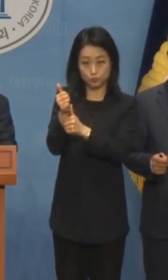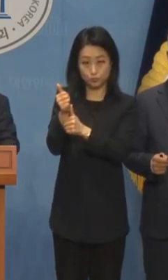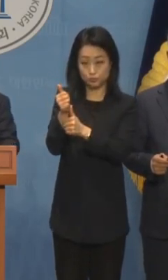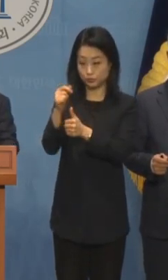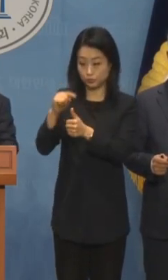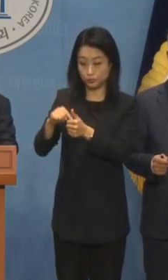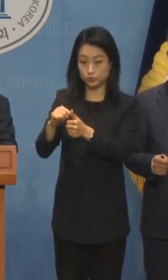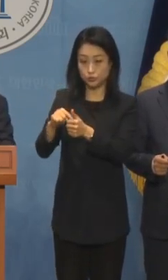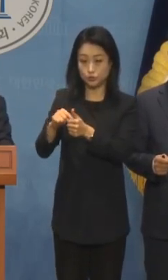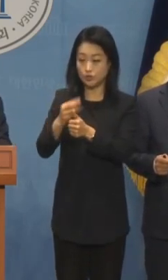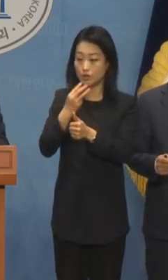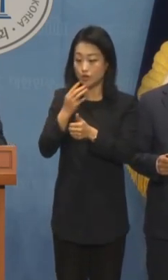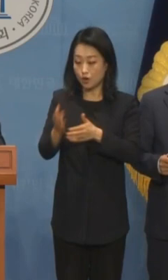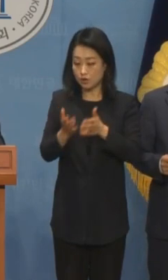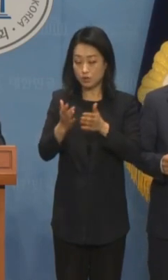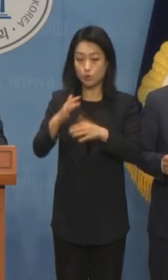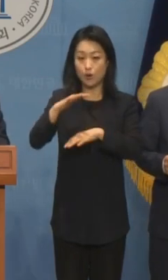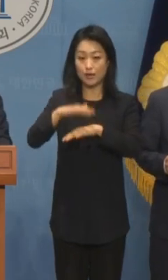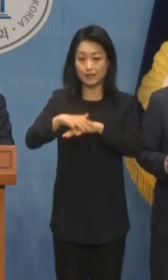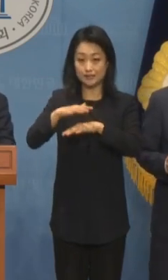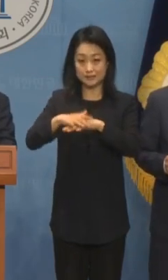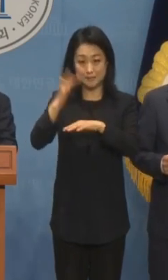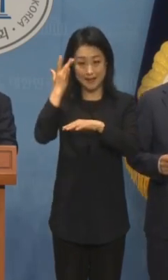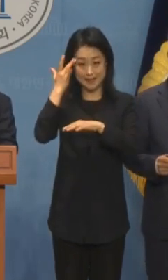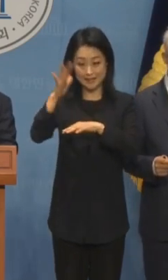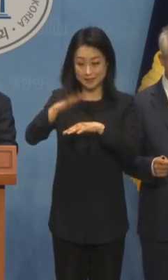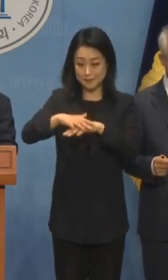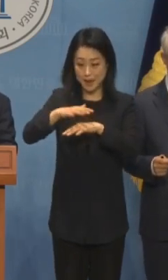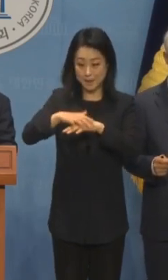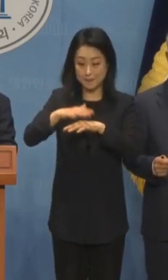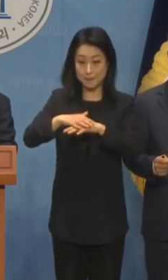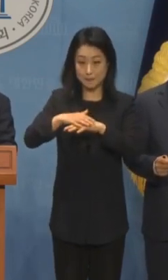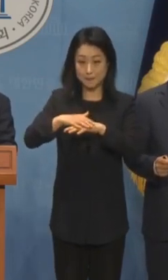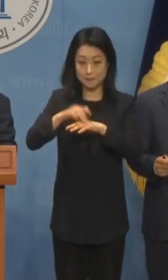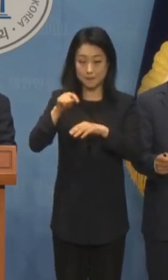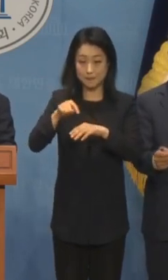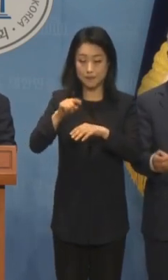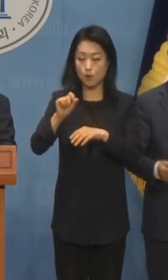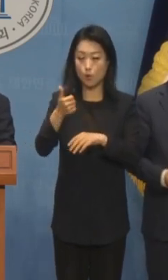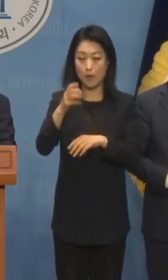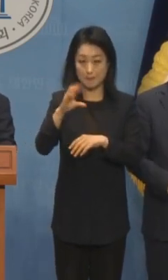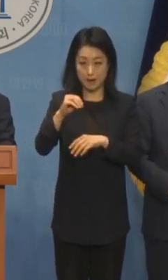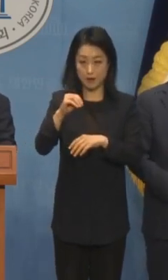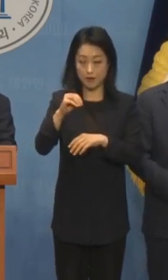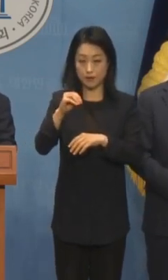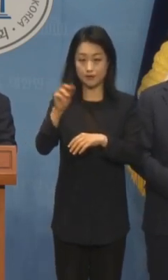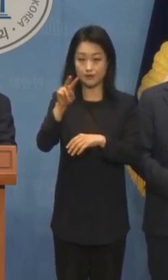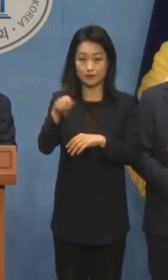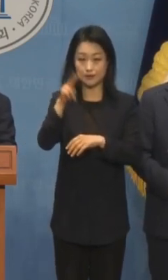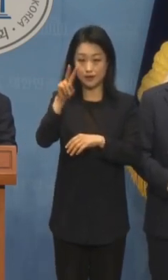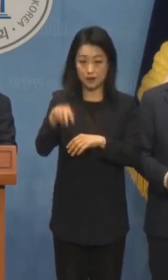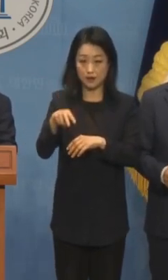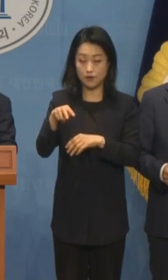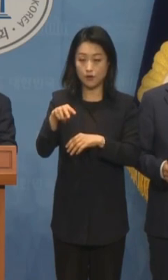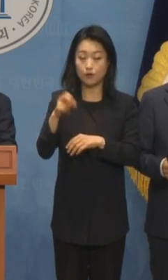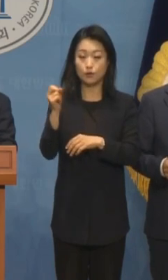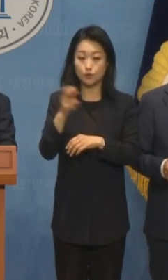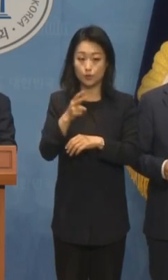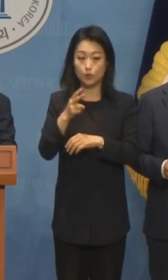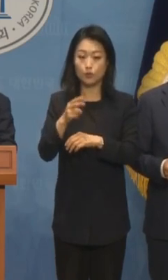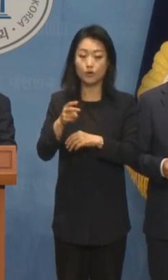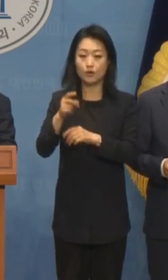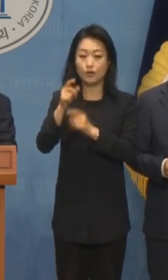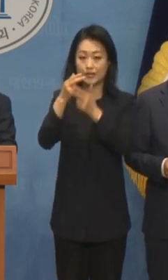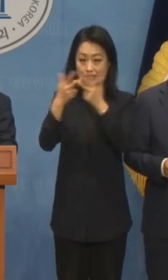스마트팜 사업 명목 500만 달러, 이재명 지사의 방북 대가 300만 달러를 송금했고,